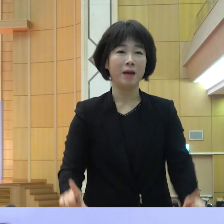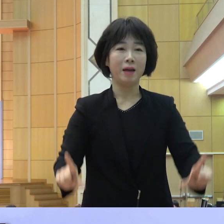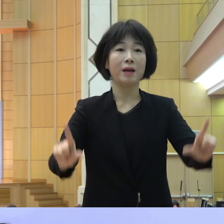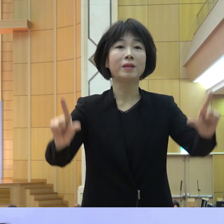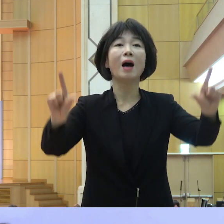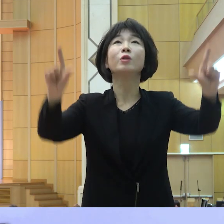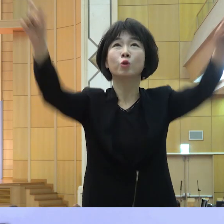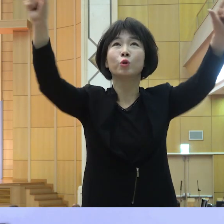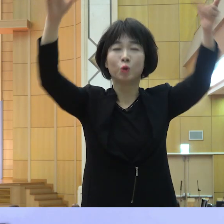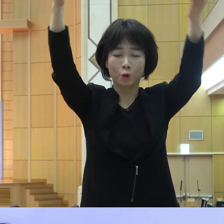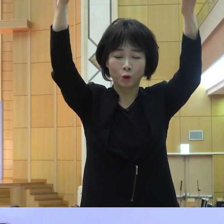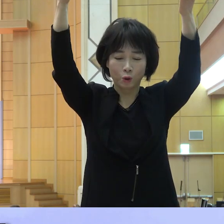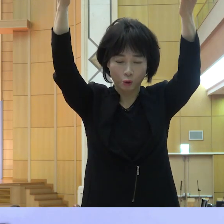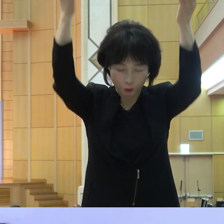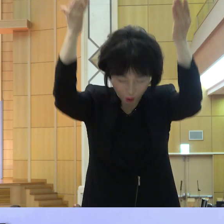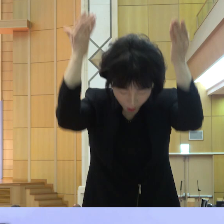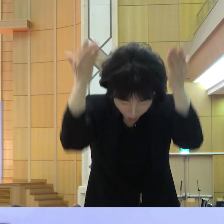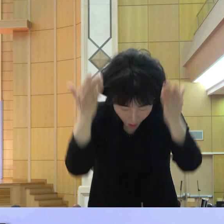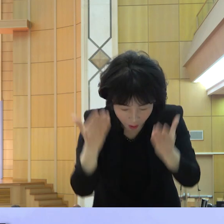새날